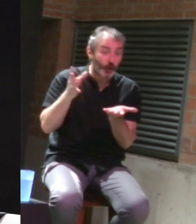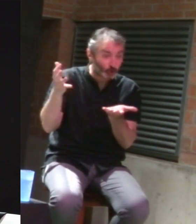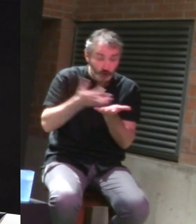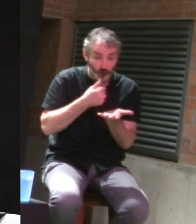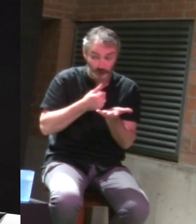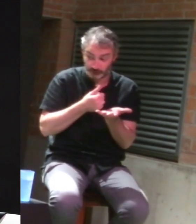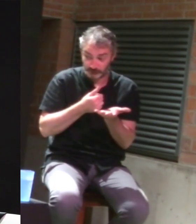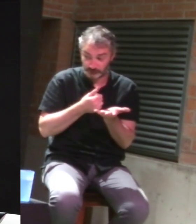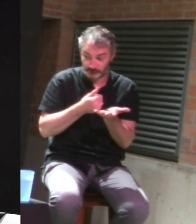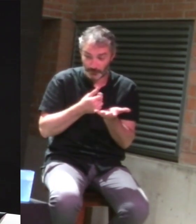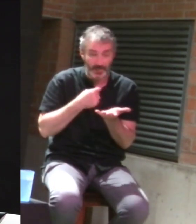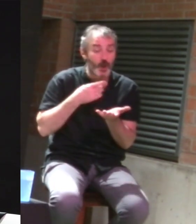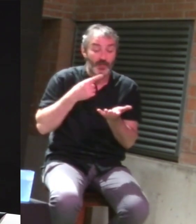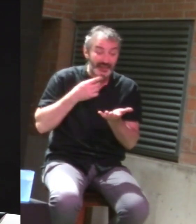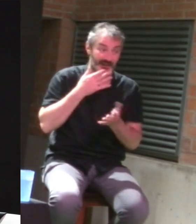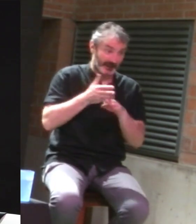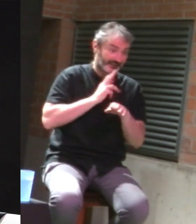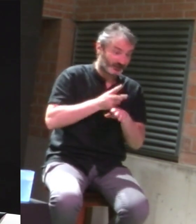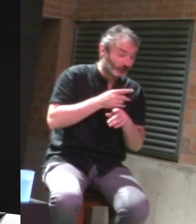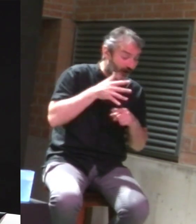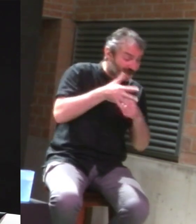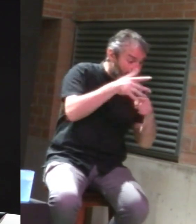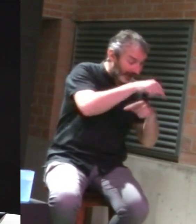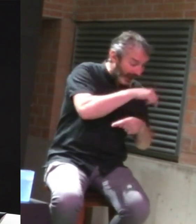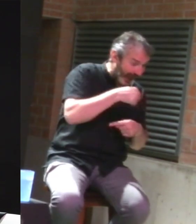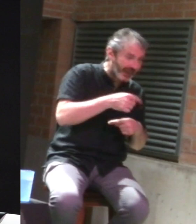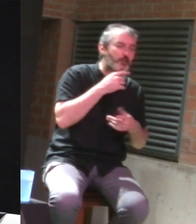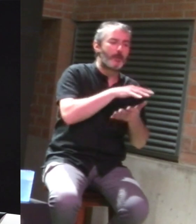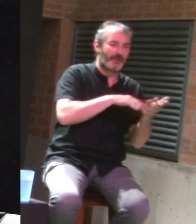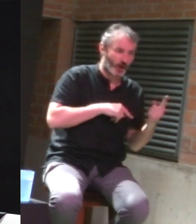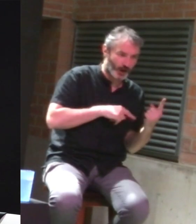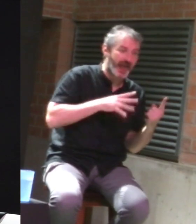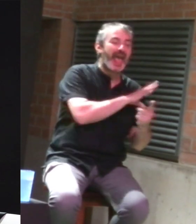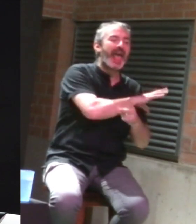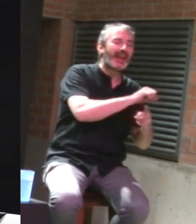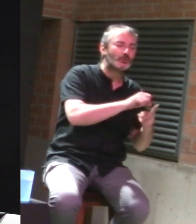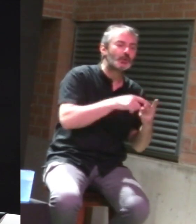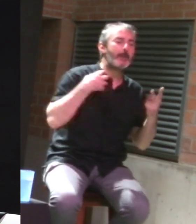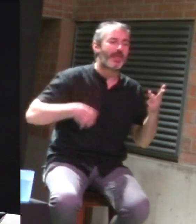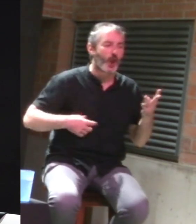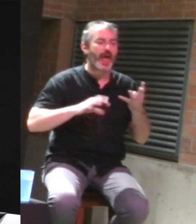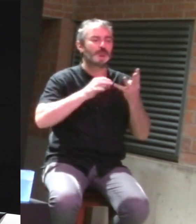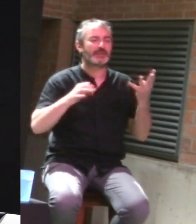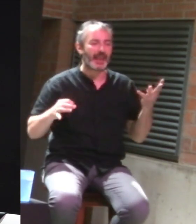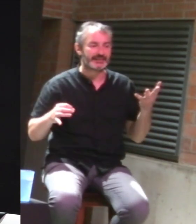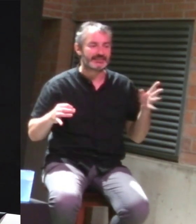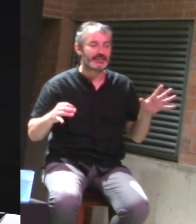aquests llocs que us dic jo que hi ha una industrialització important. Seria Barcelona, Reus, Badalona,